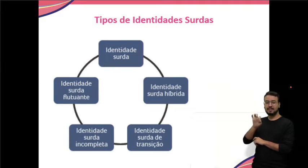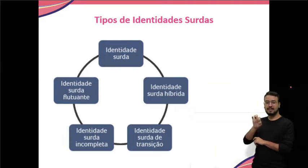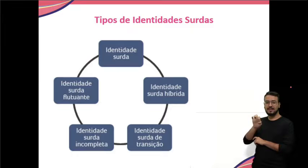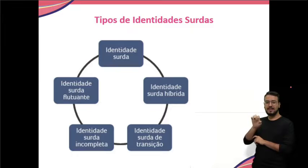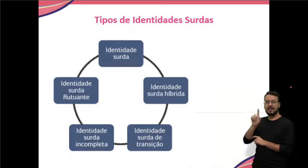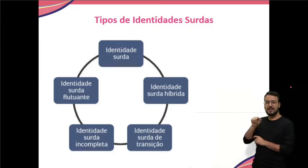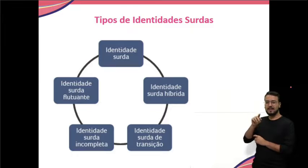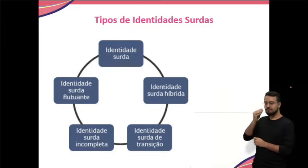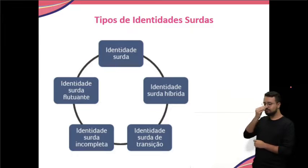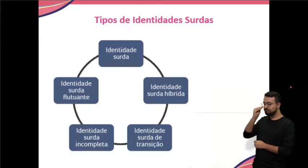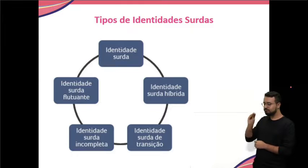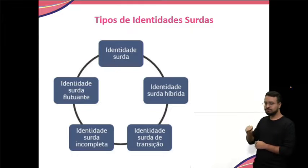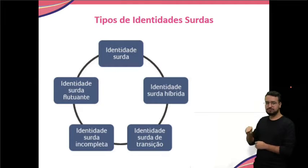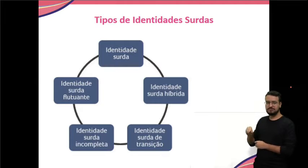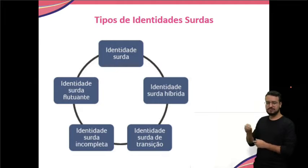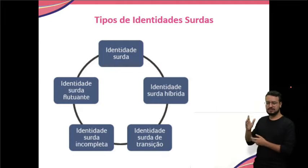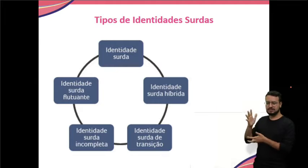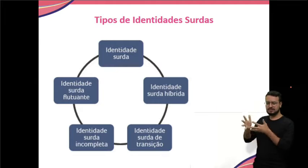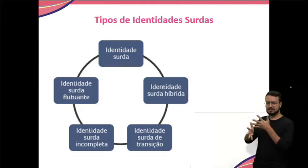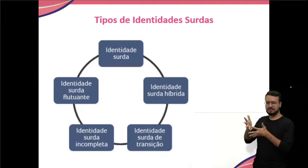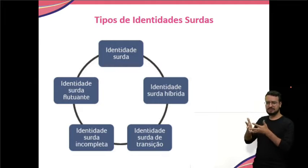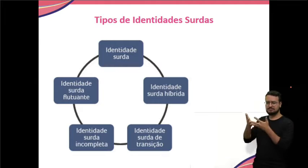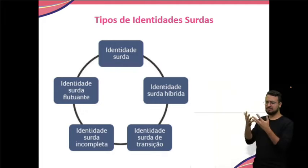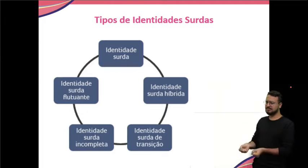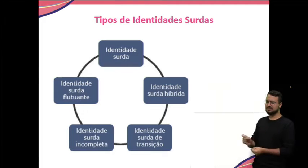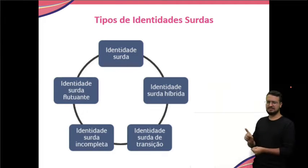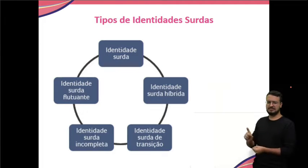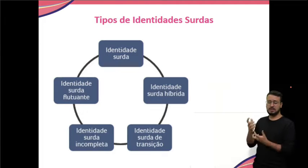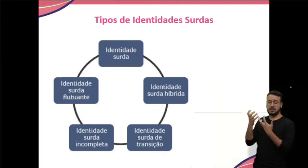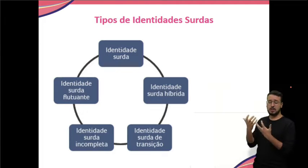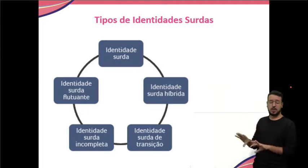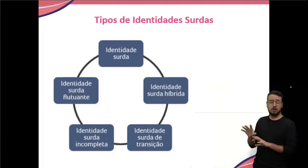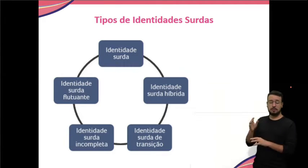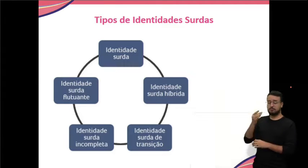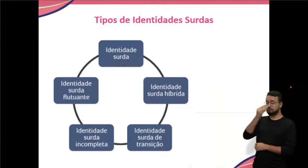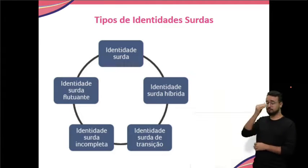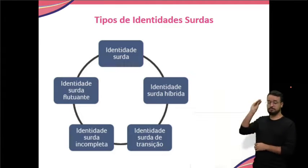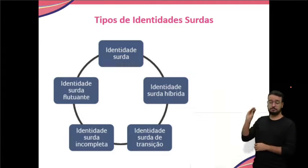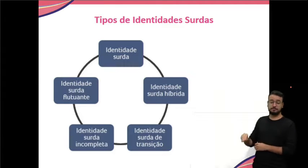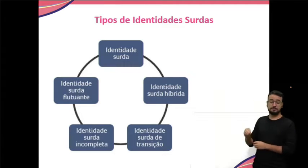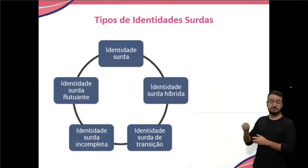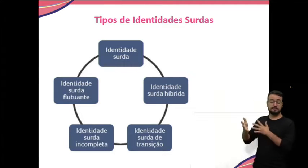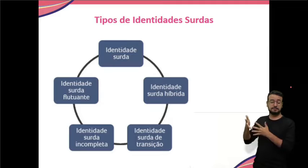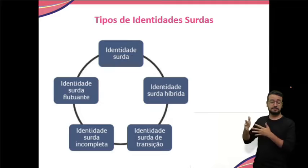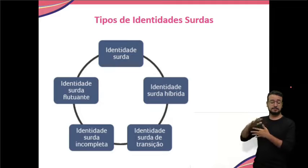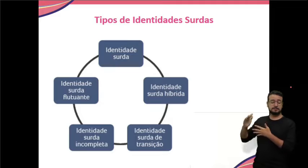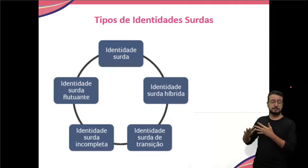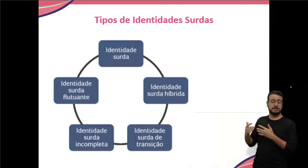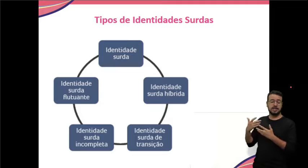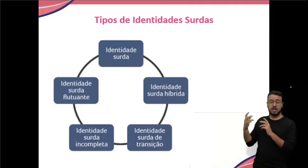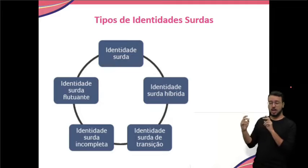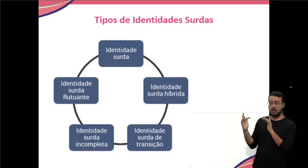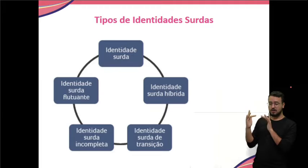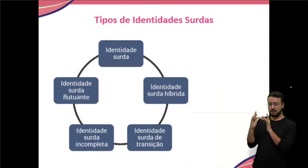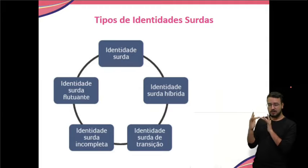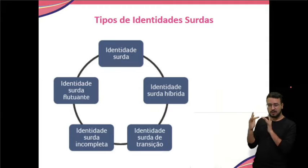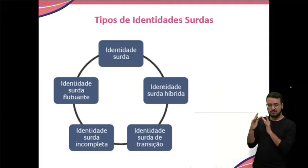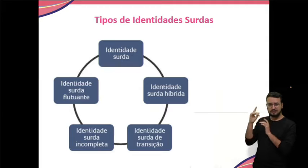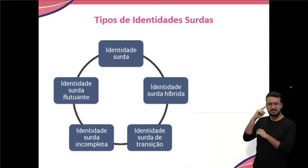de sinais, eles não querem aprender língua de sinais, eles não querem ter contato com a comunidade surda, eles não se identificam